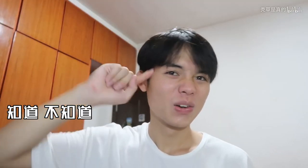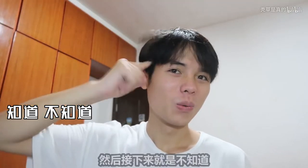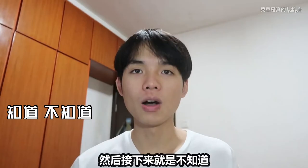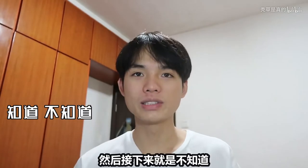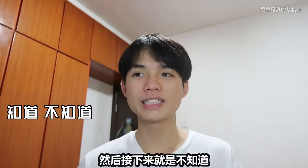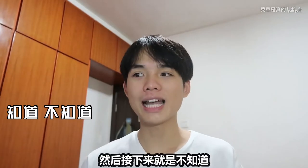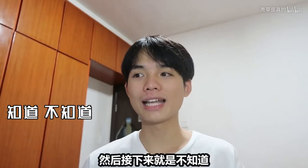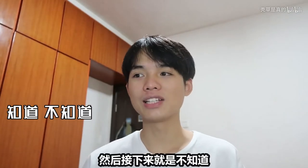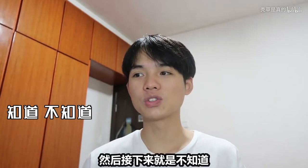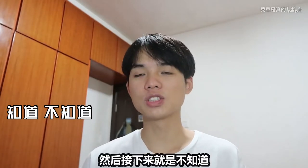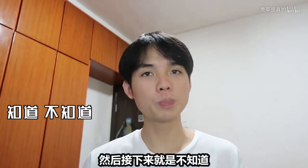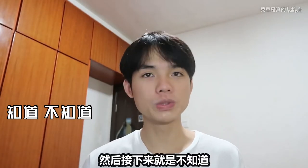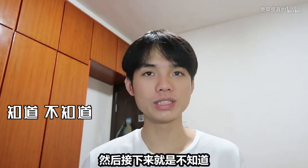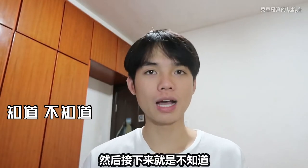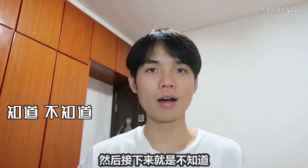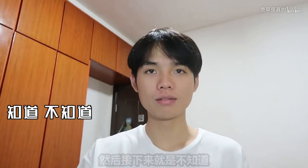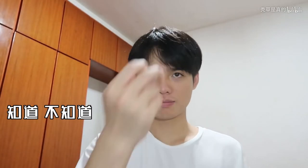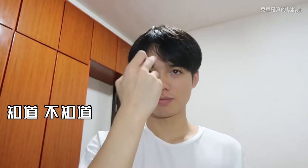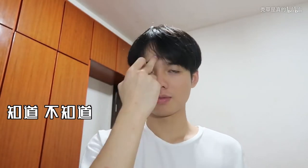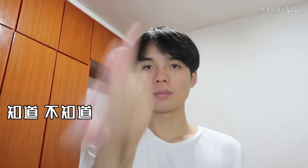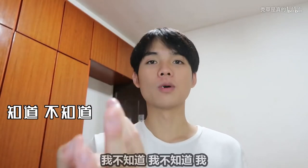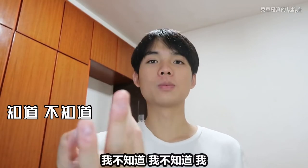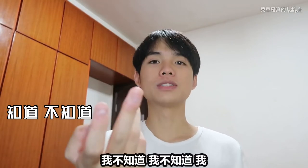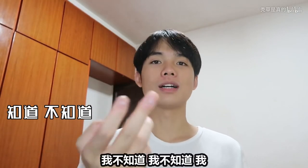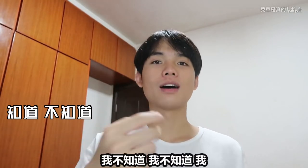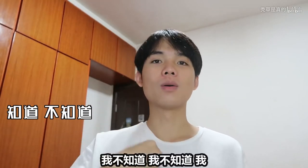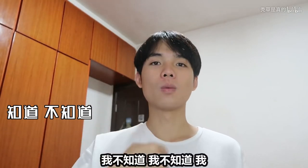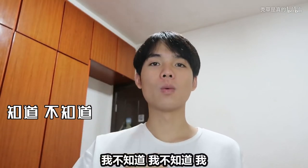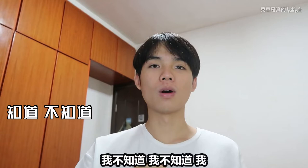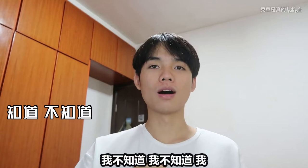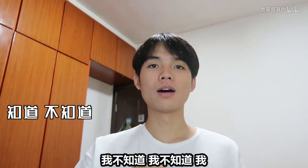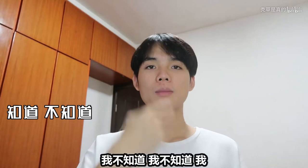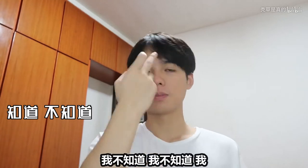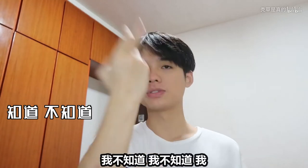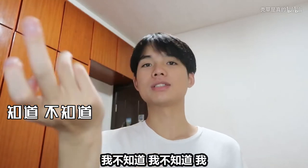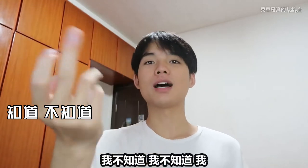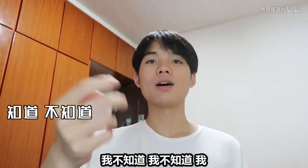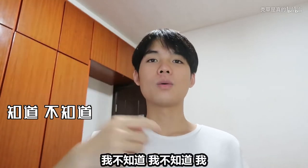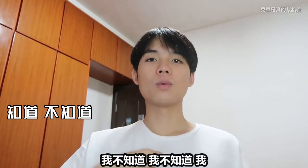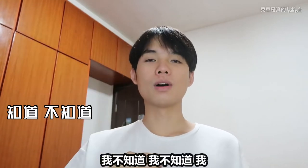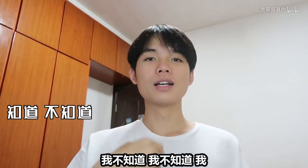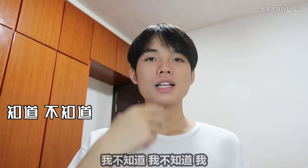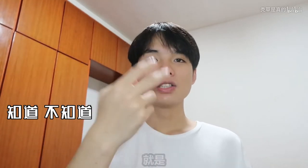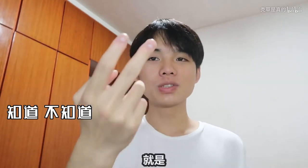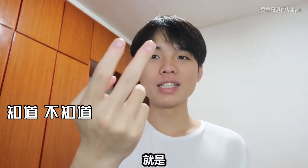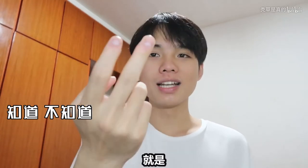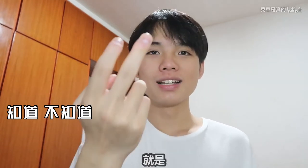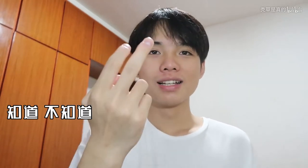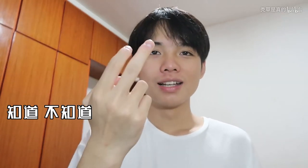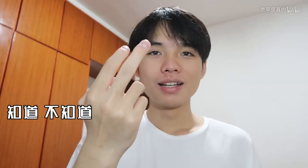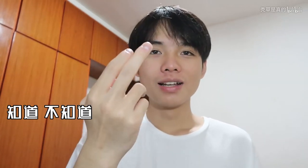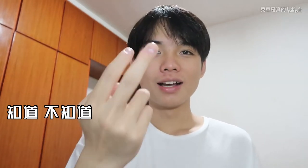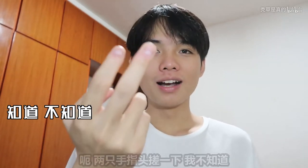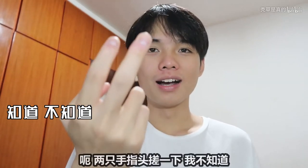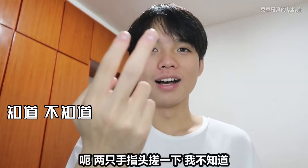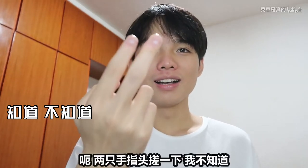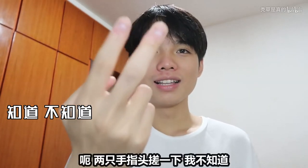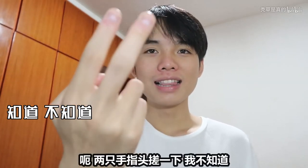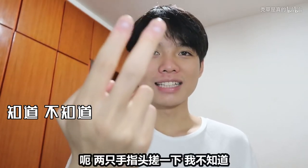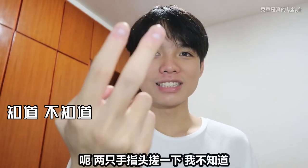然后接下来呢就是不知道，我不知道，我不知道，我就是两只